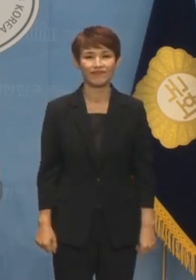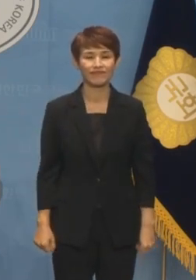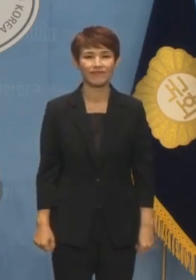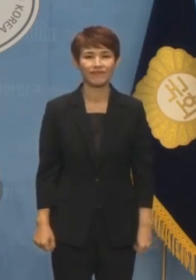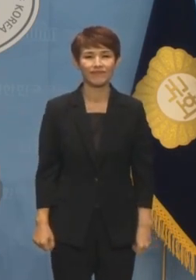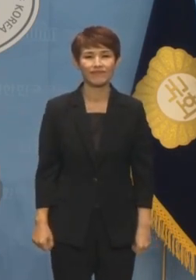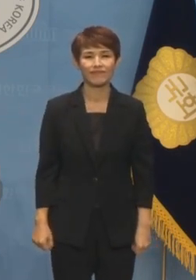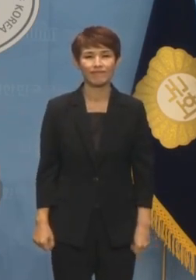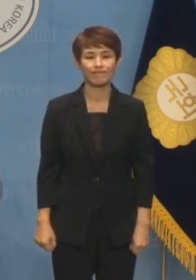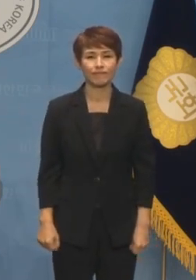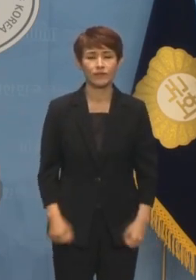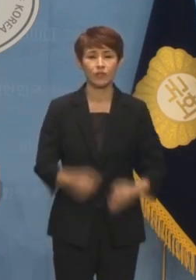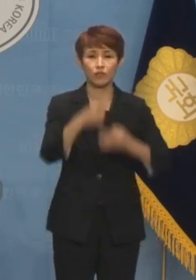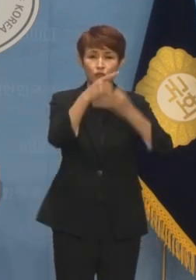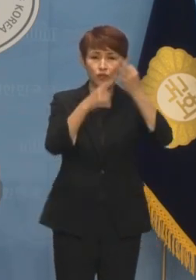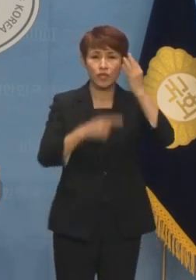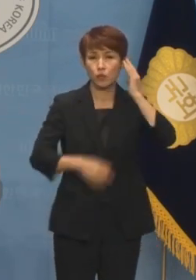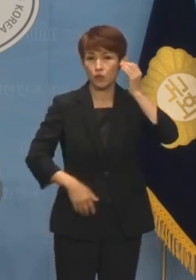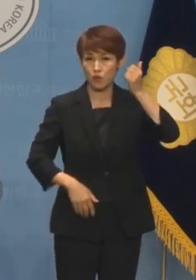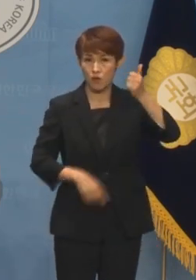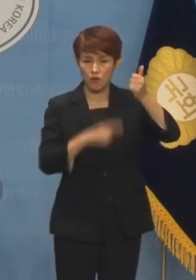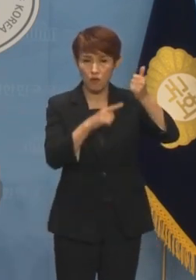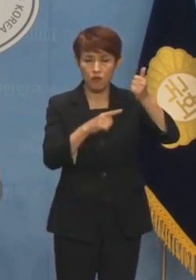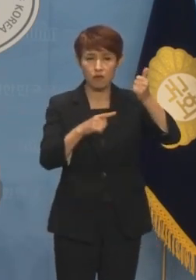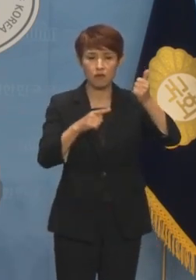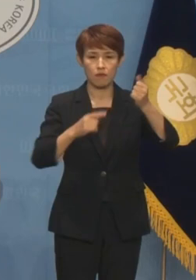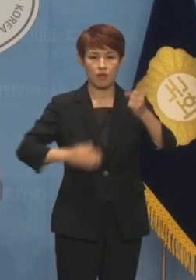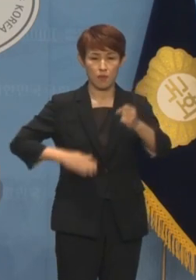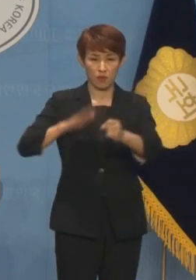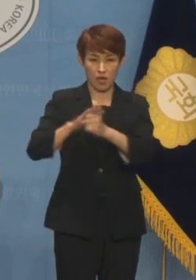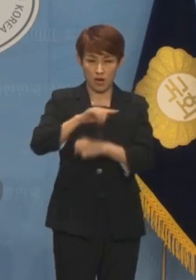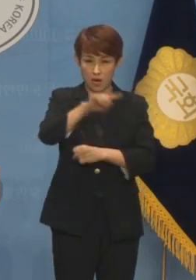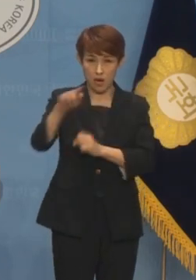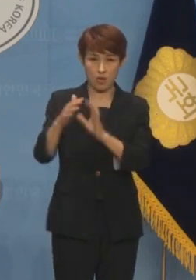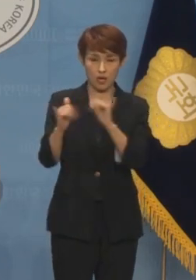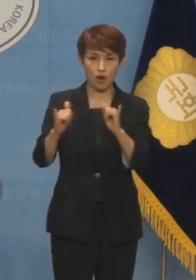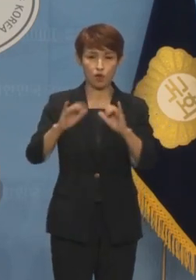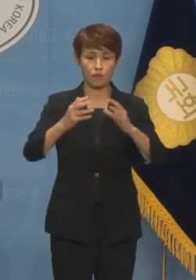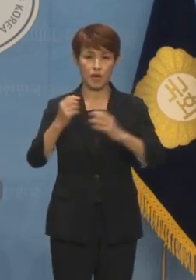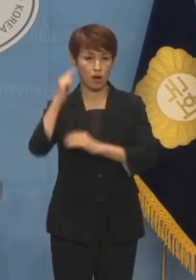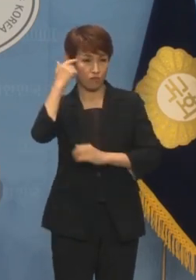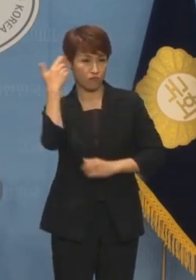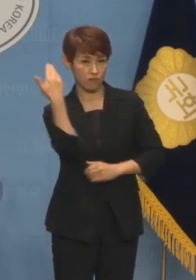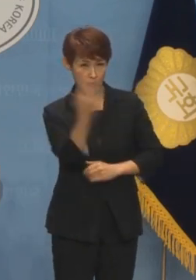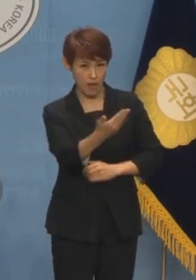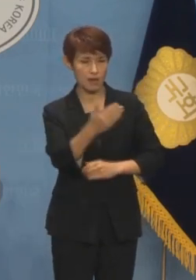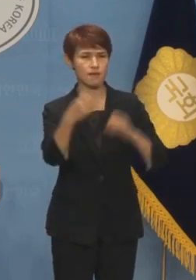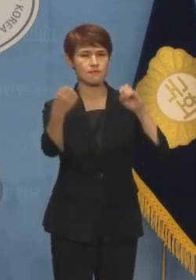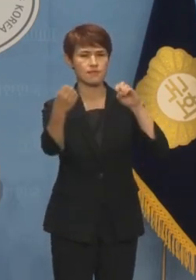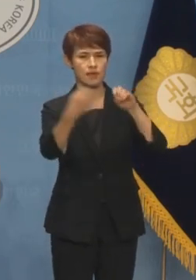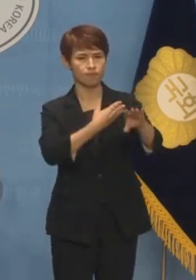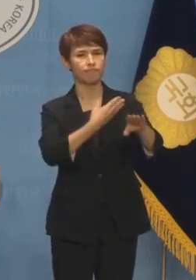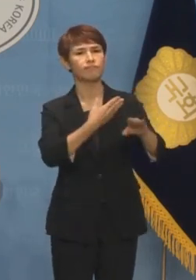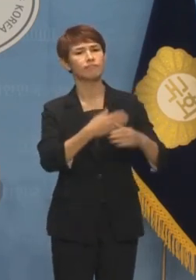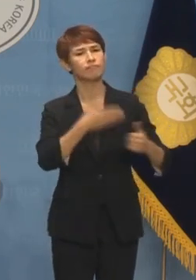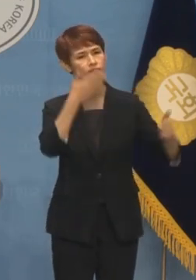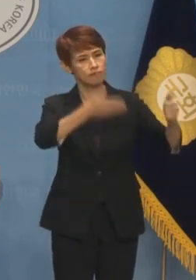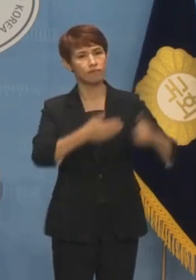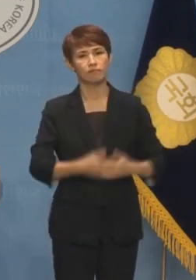시작하겠습니다. 윤석열 대통령, 해병대 전우들과 국민의 물음에 응답할